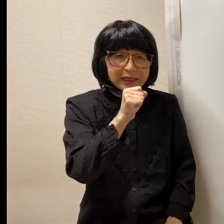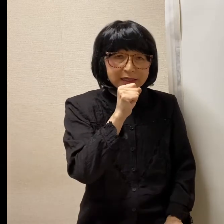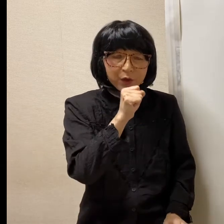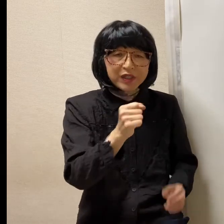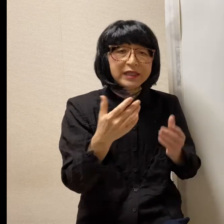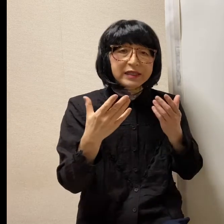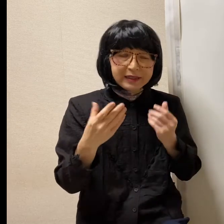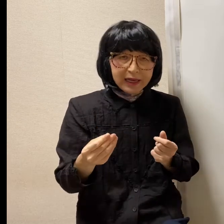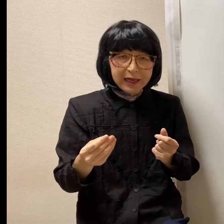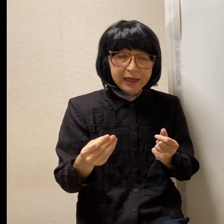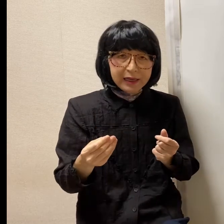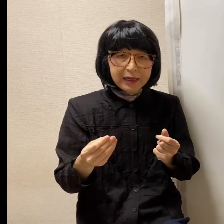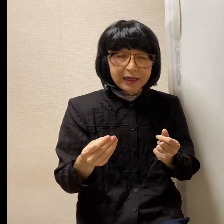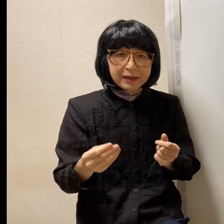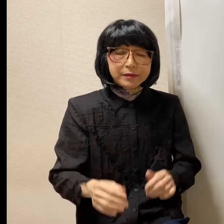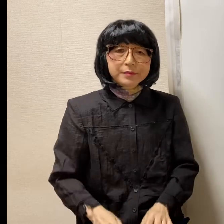彼は風邪をひいた。